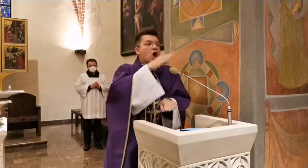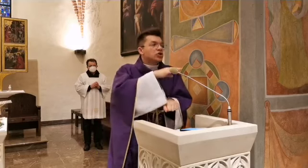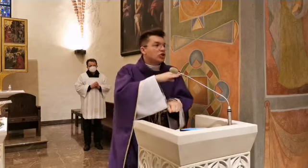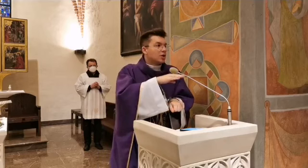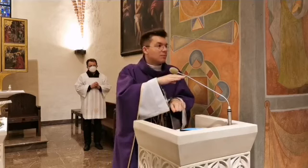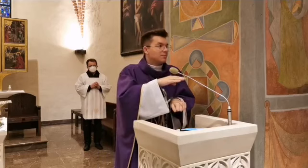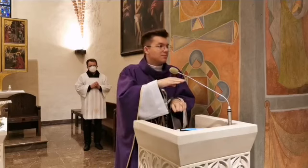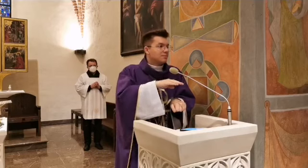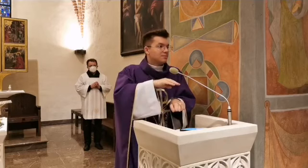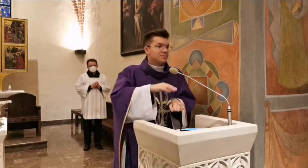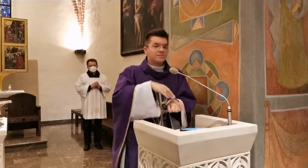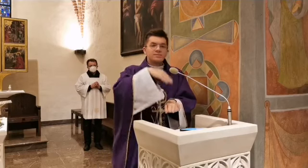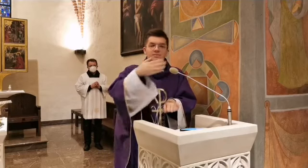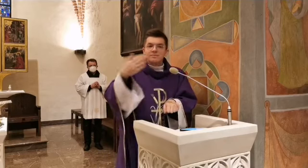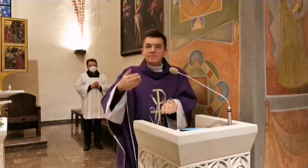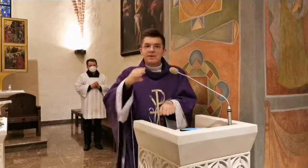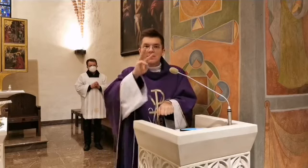wielbłądzią.